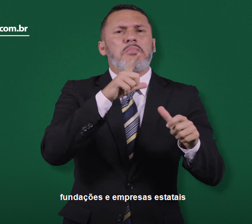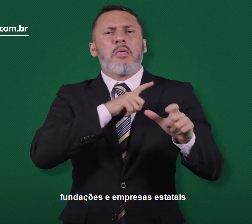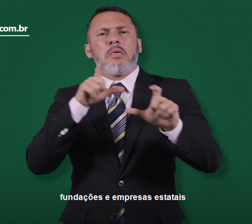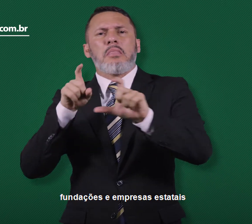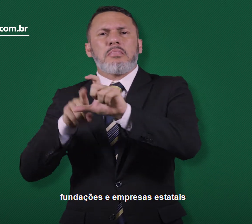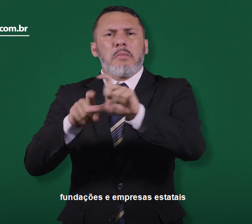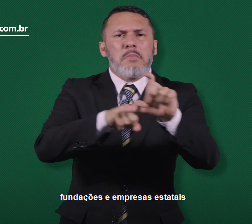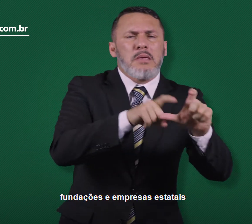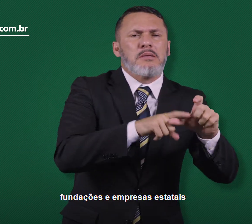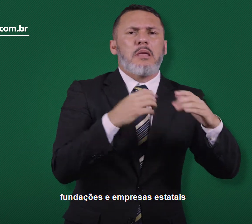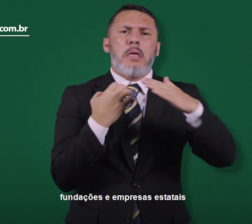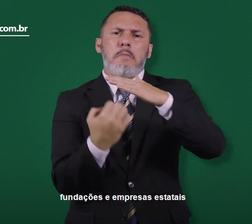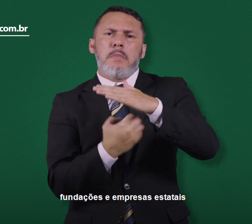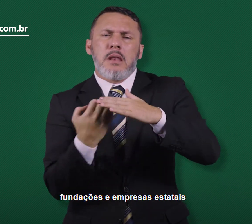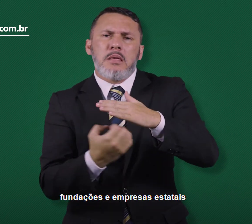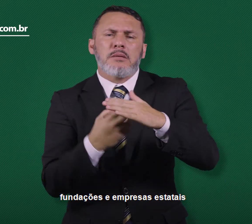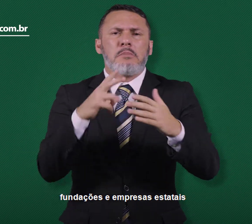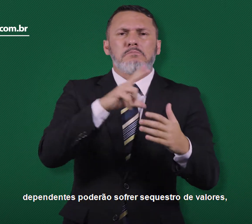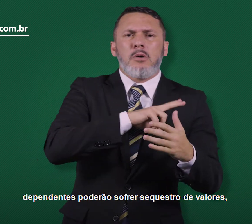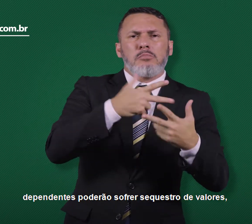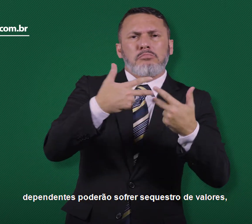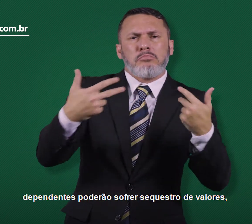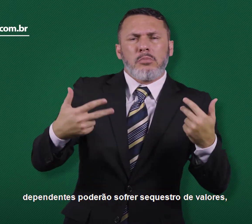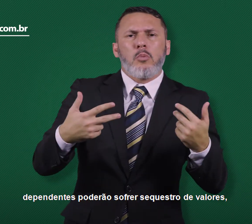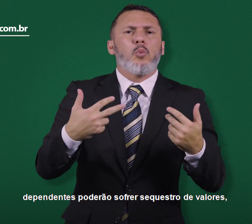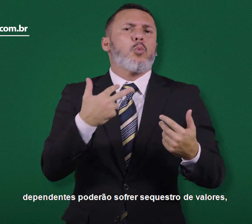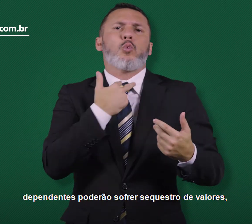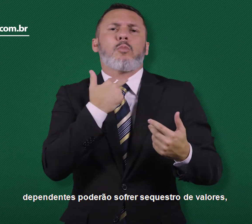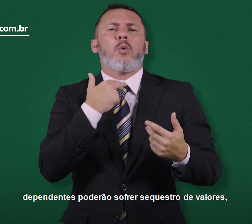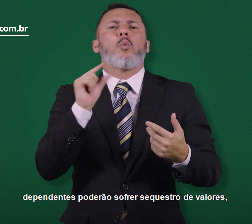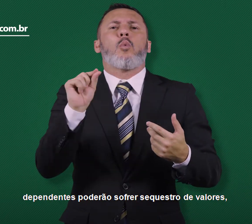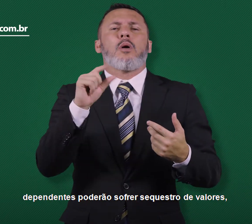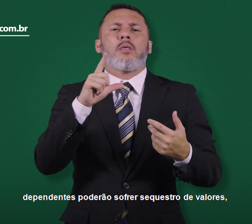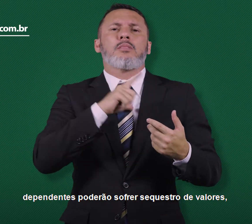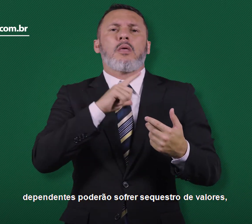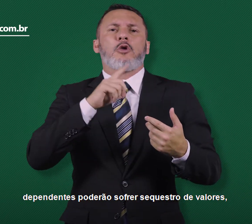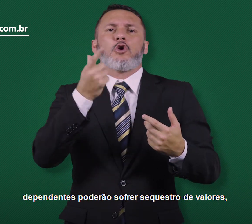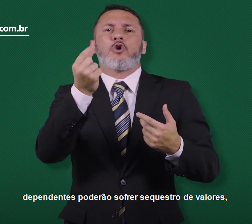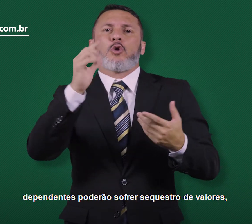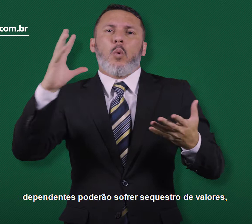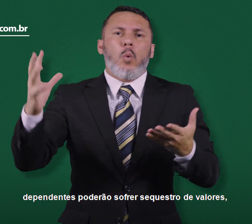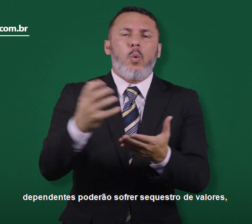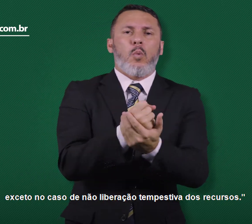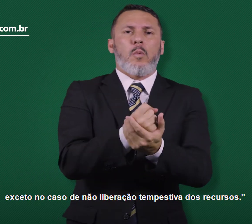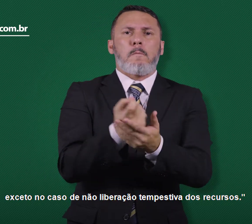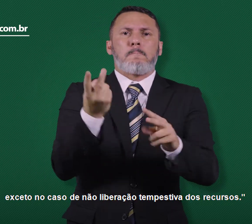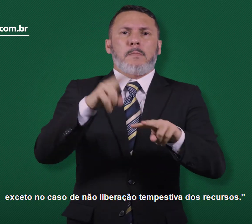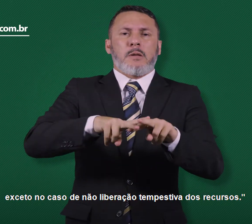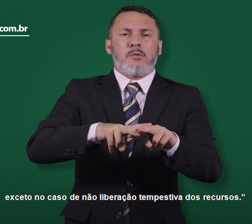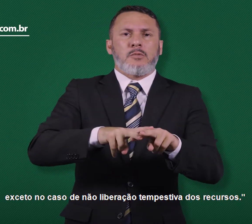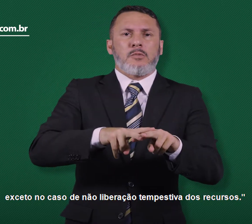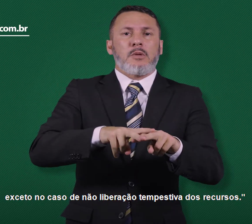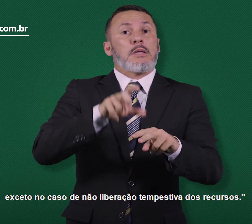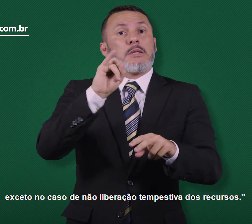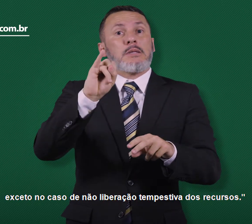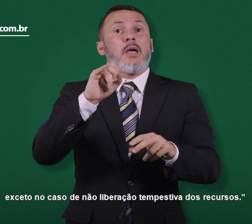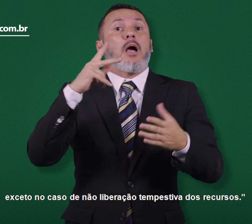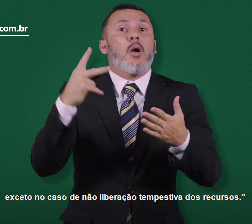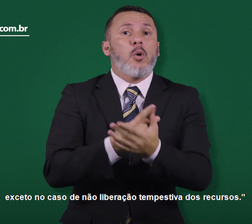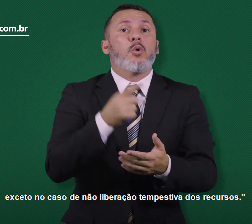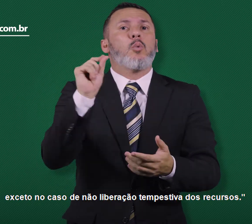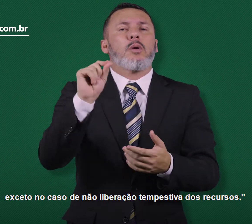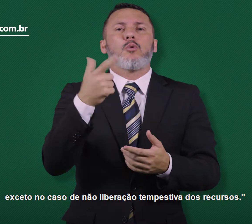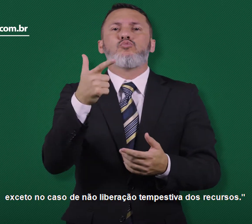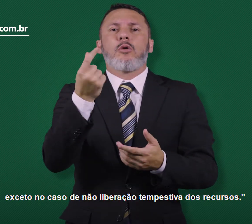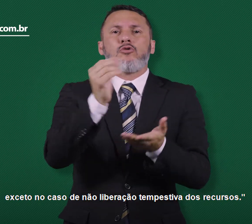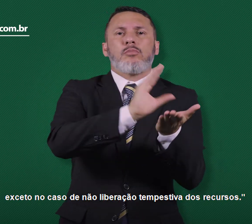autarquias, fundações e empresas estatais dependentes poderão sofrer sequestro de valores, exceto no caso de não